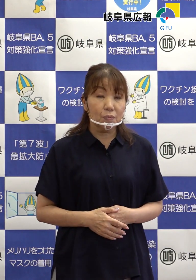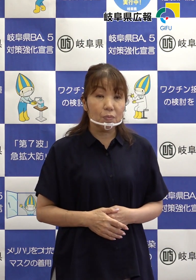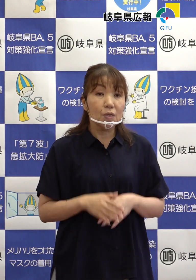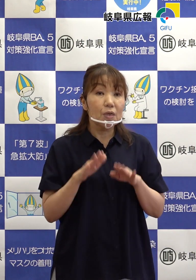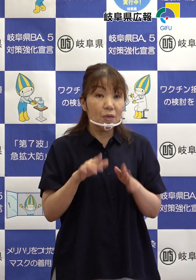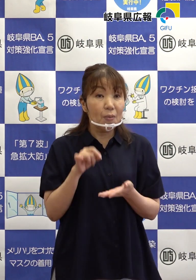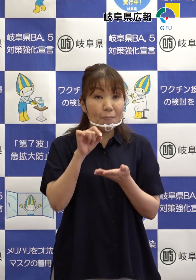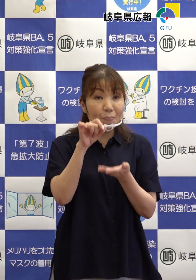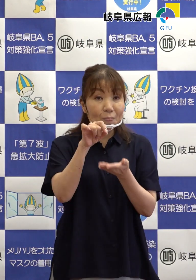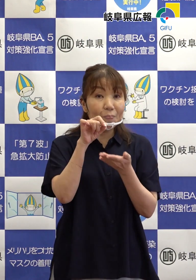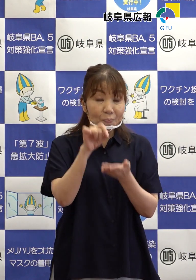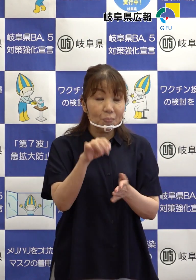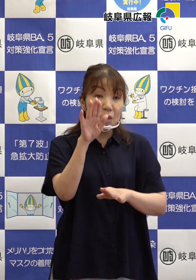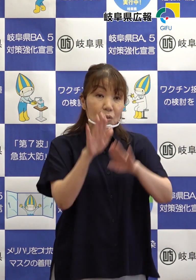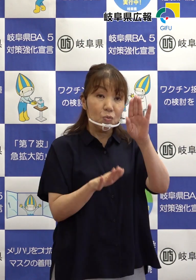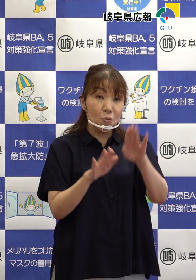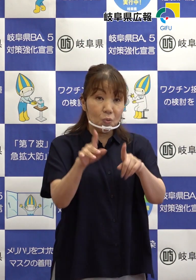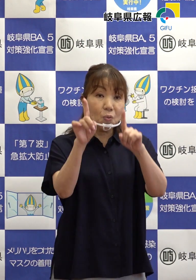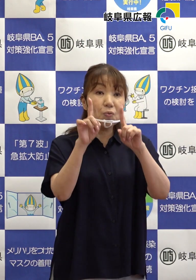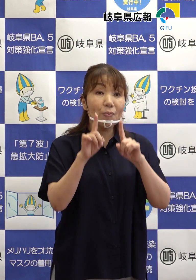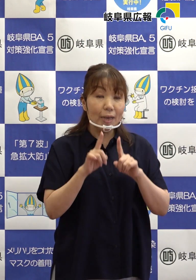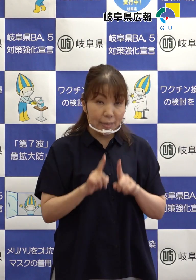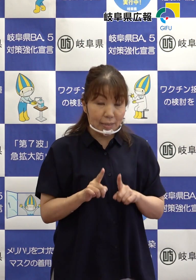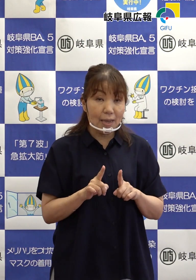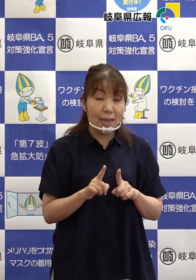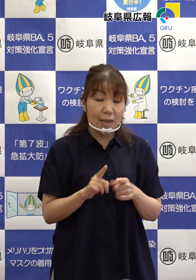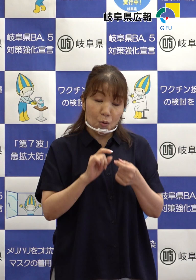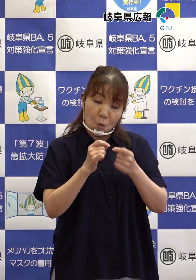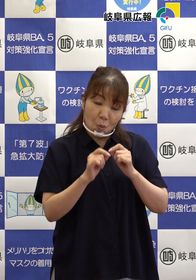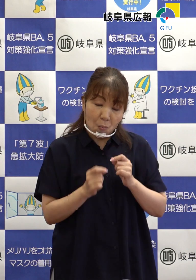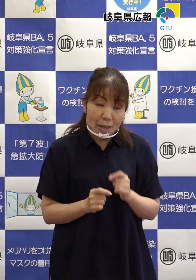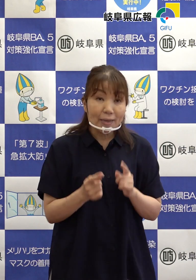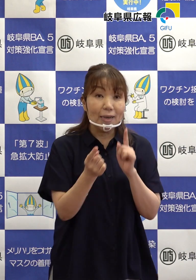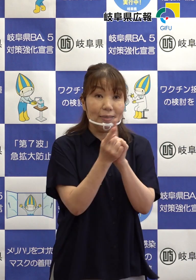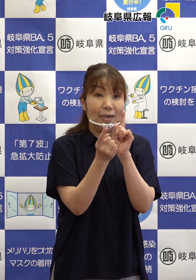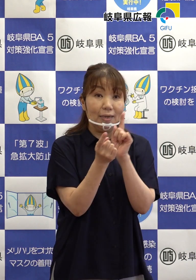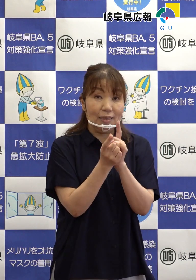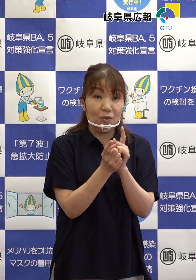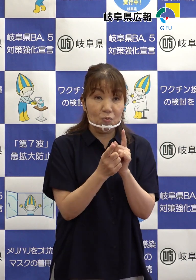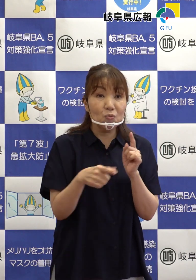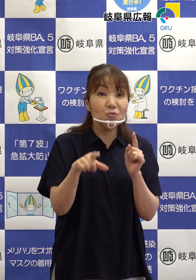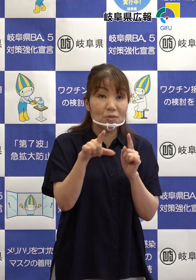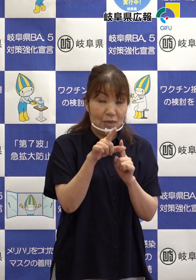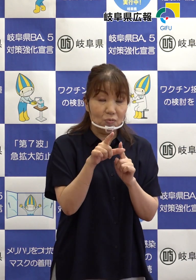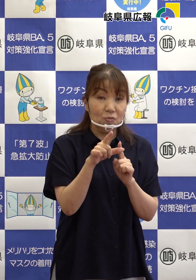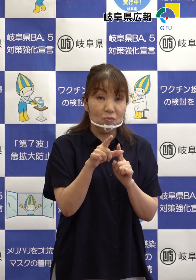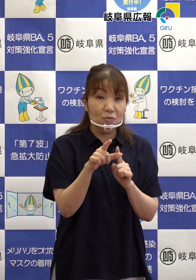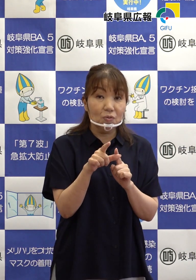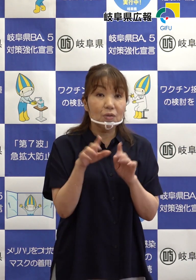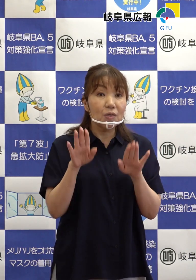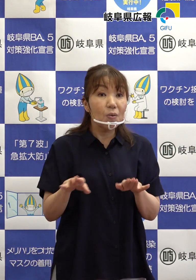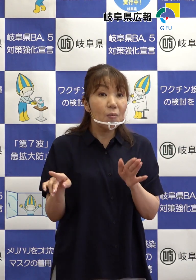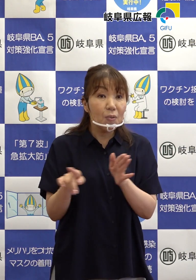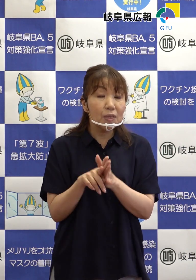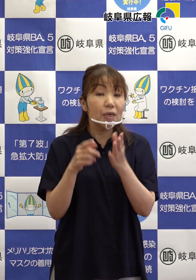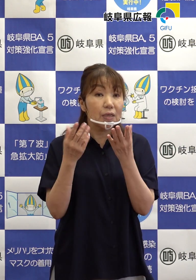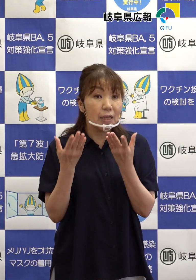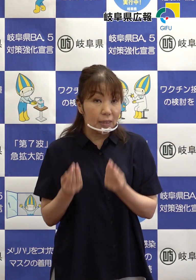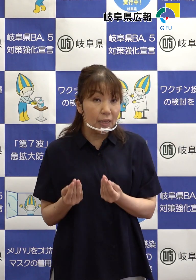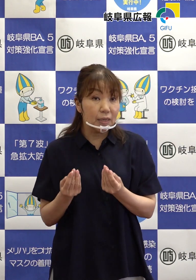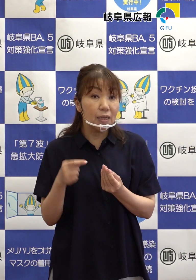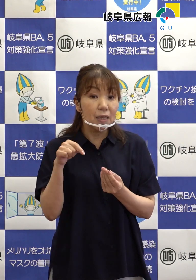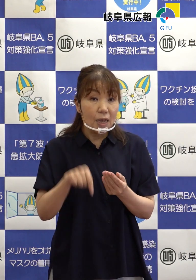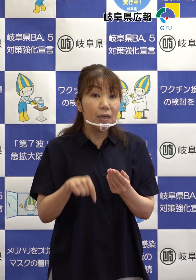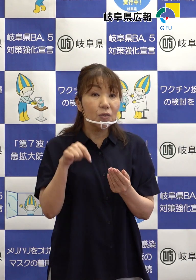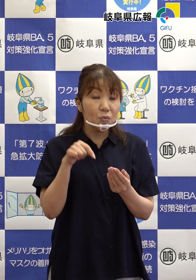今申し上げましたような状況を踏まえたきめ細かな対策も追加でありますとかあるいはすでに行ってきておりますことのまあ再